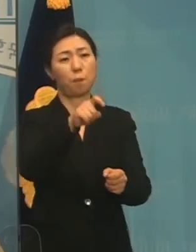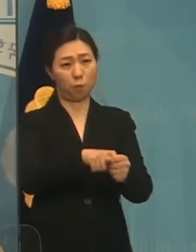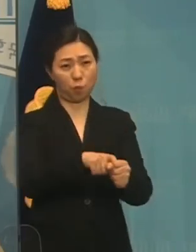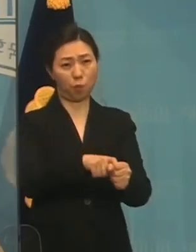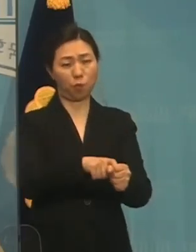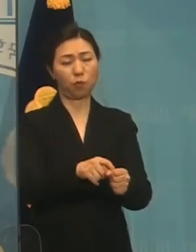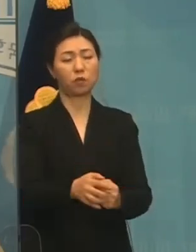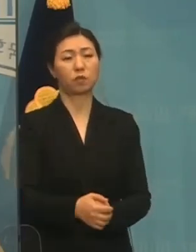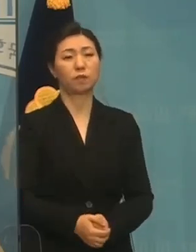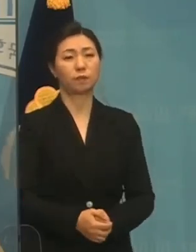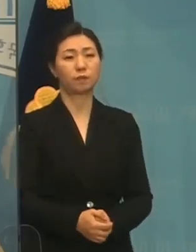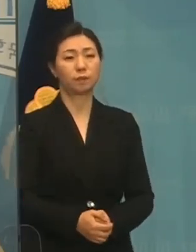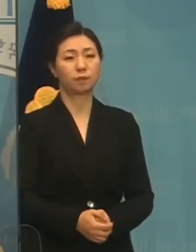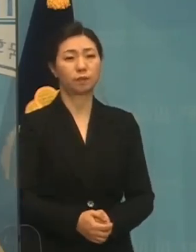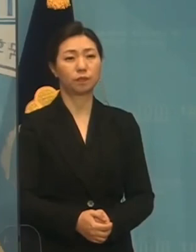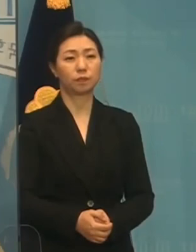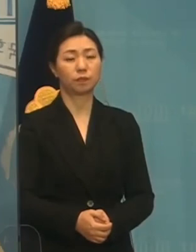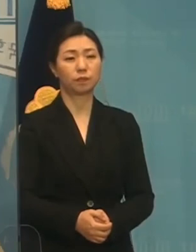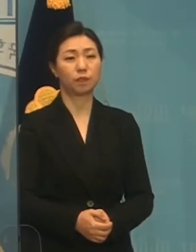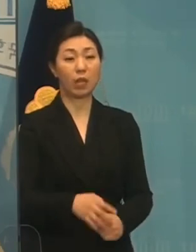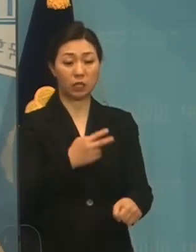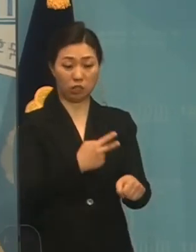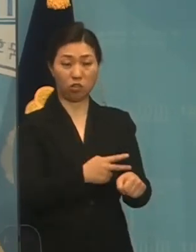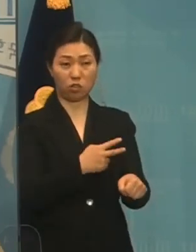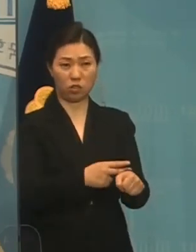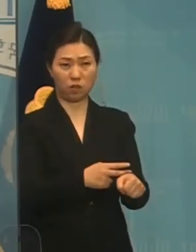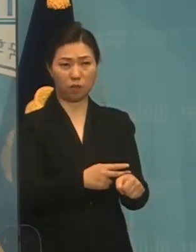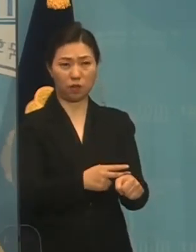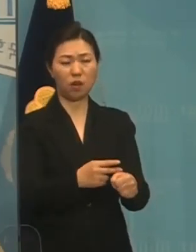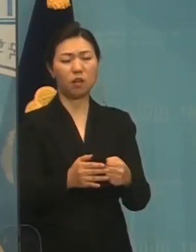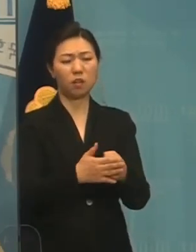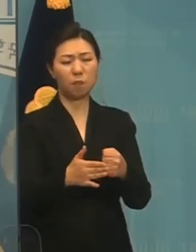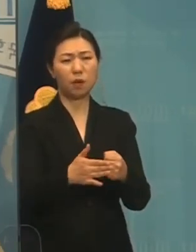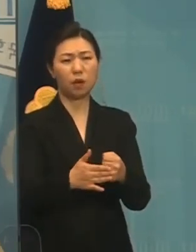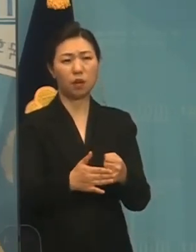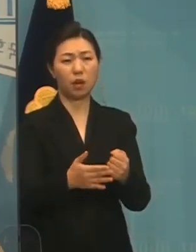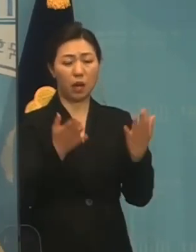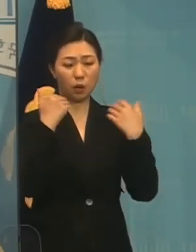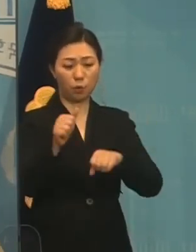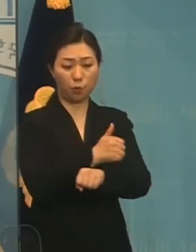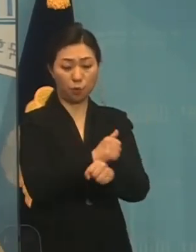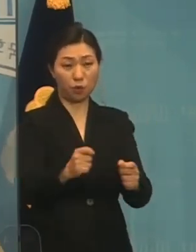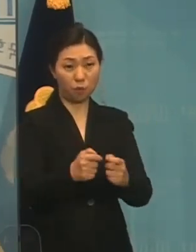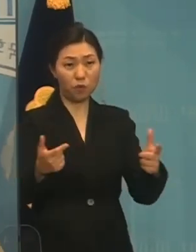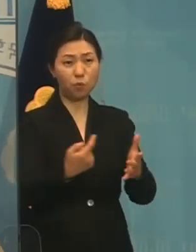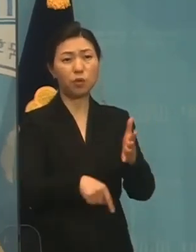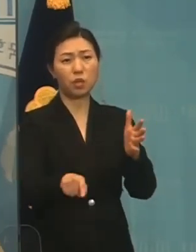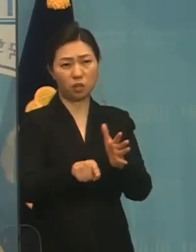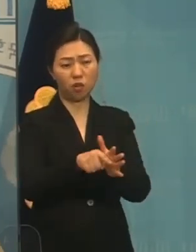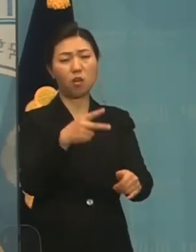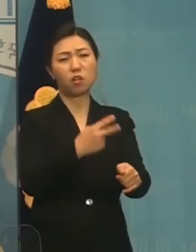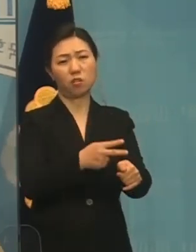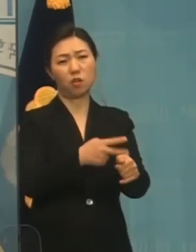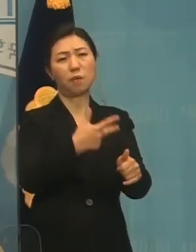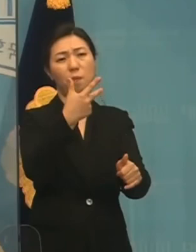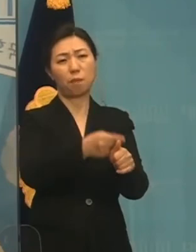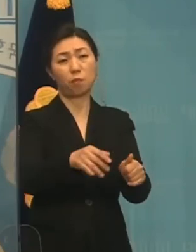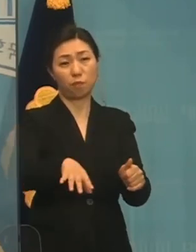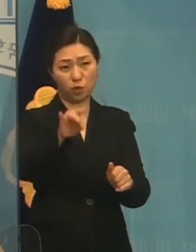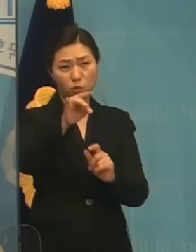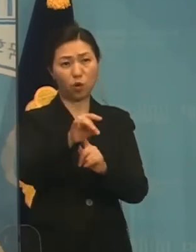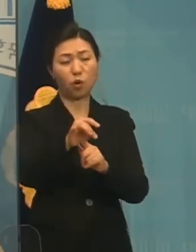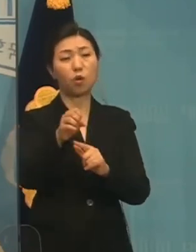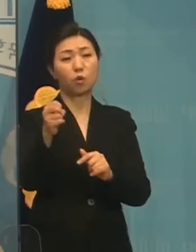생각합니다. 그래서 교사들에 대한 백신 우선접종 문제, 방역인력 확보 문제에